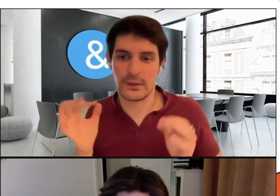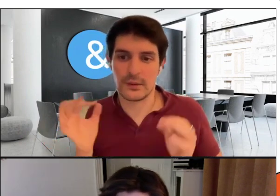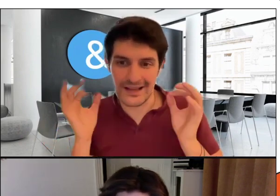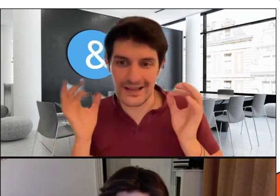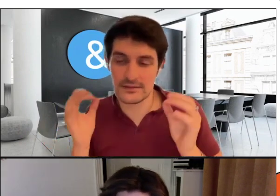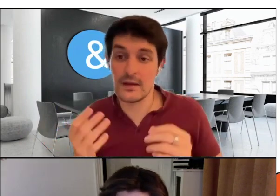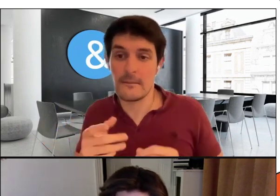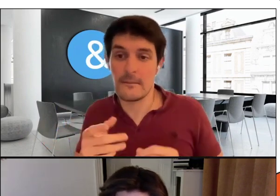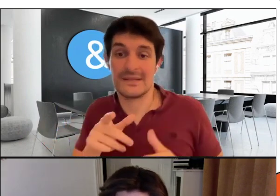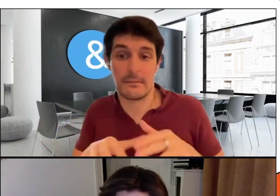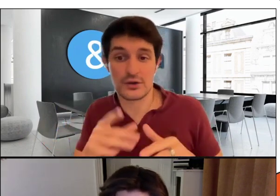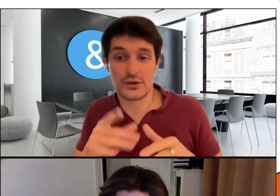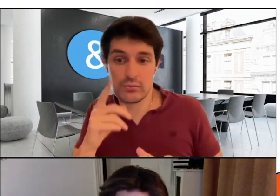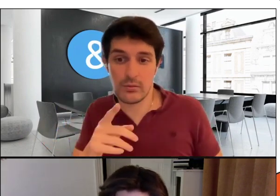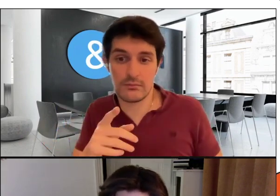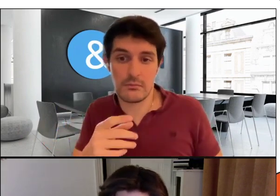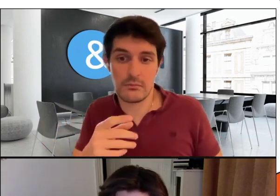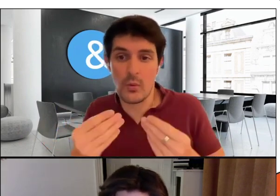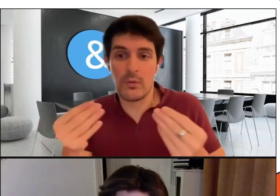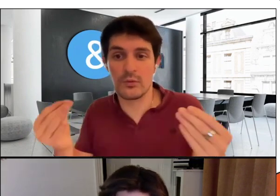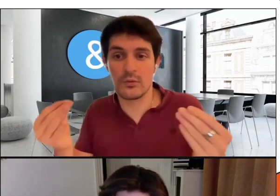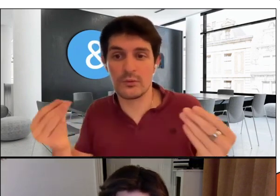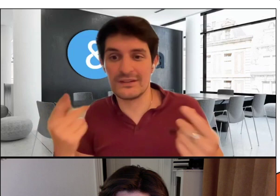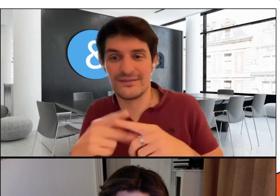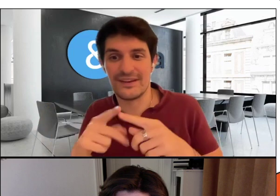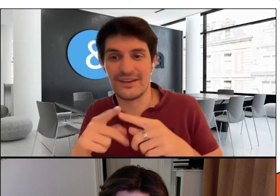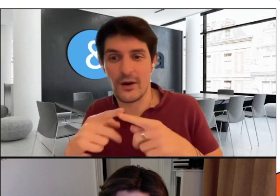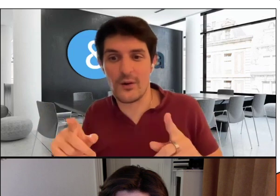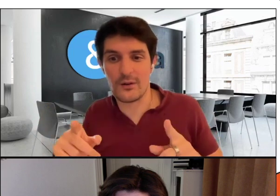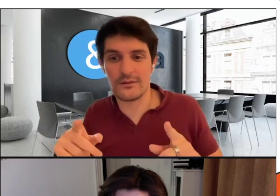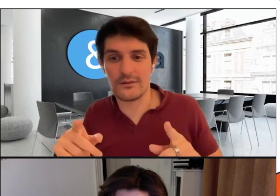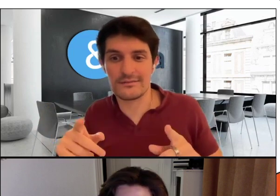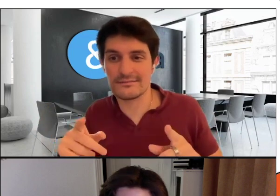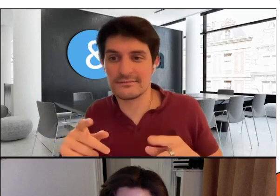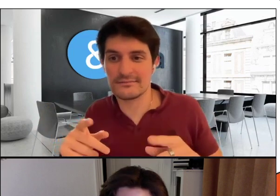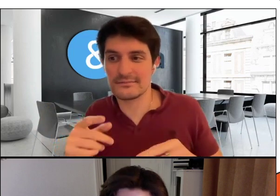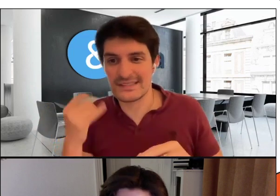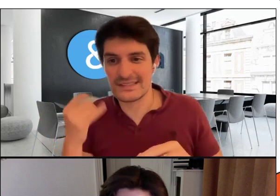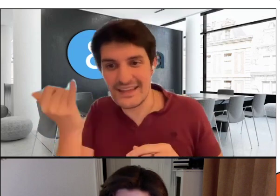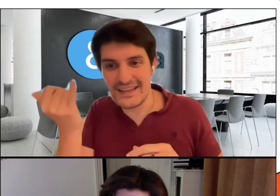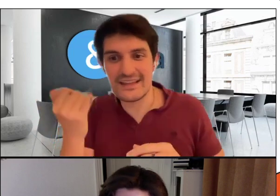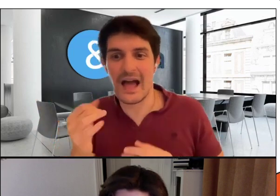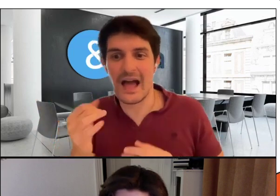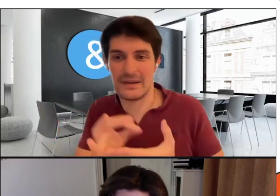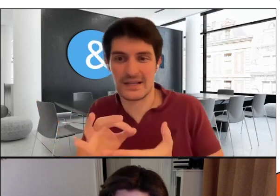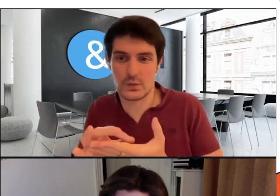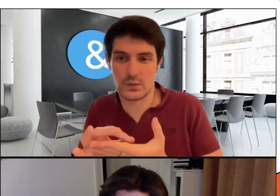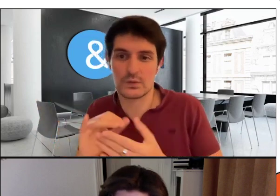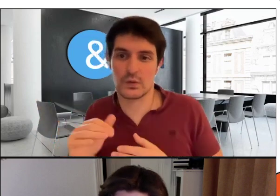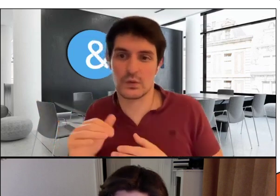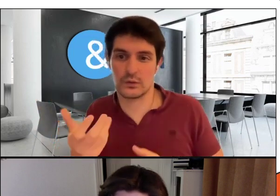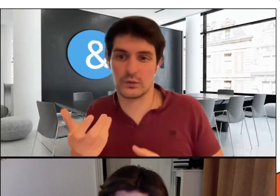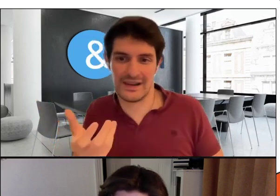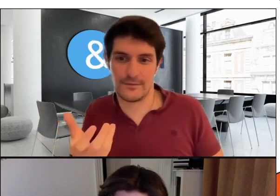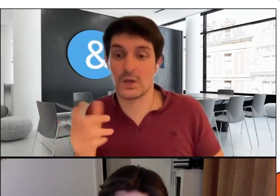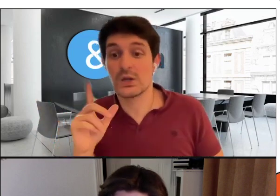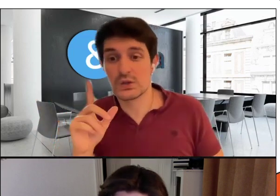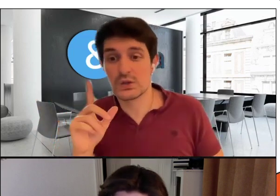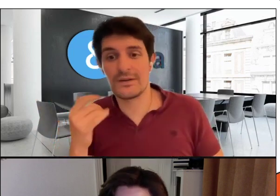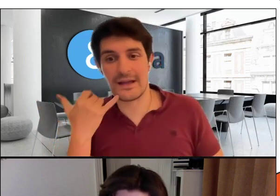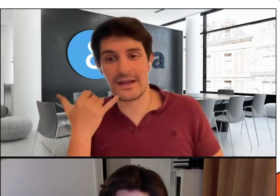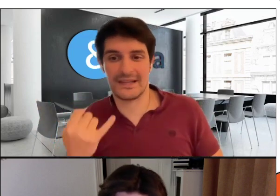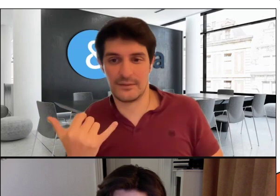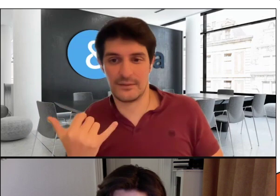podcasts. Ça marche pour beaucoup de différentes idées, applications sur ton téléphone, sauf les